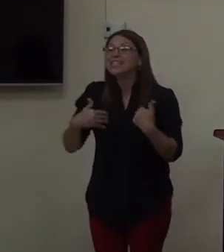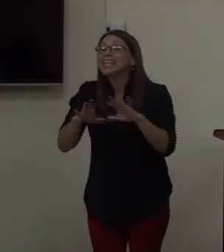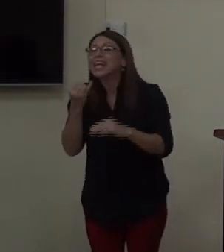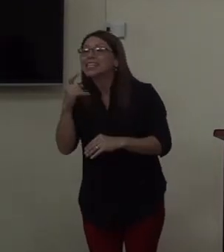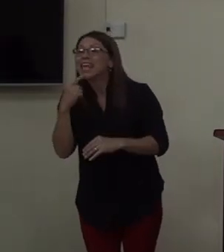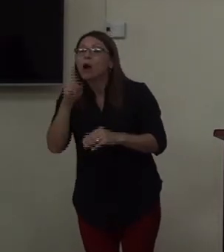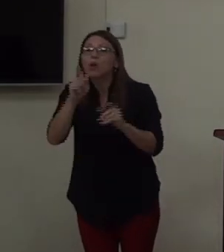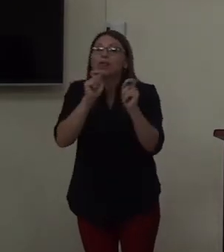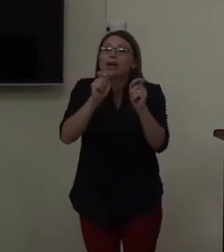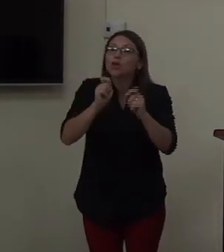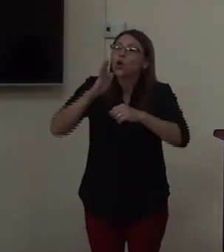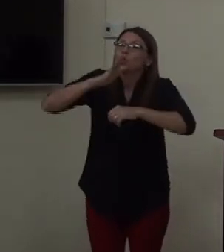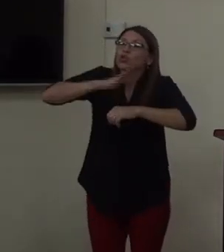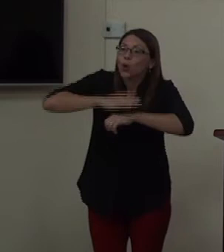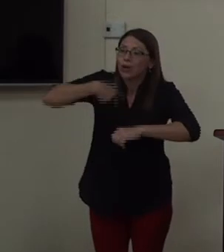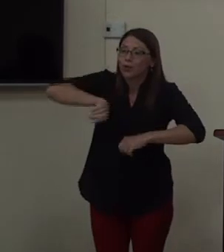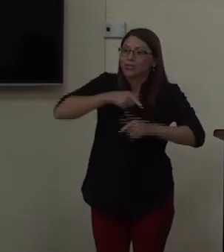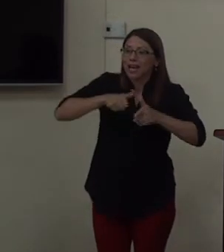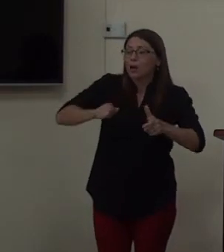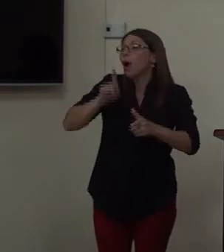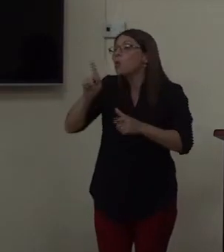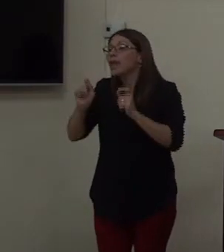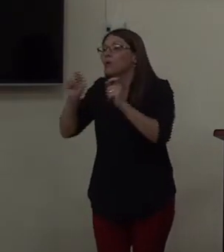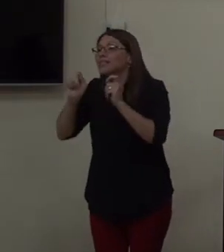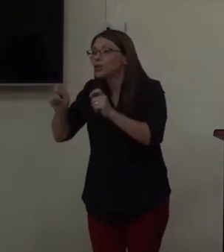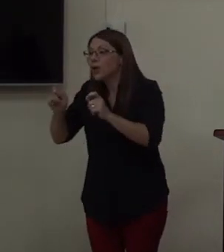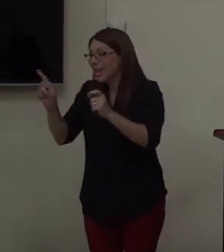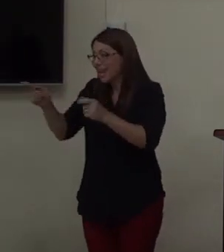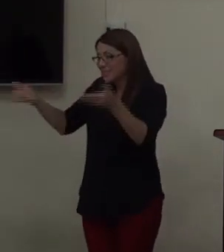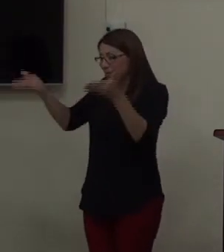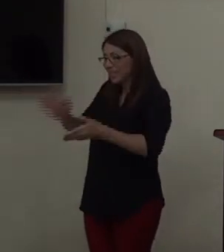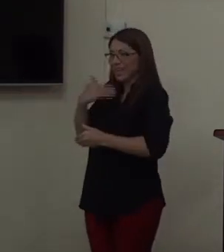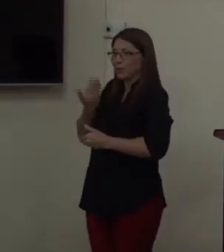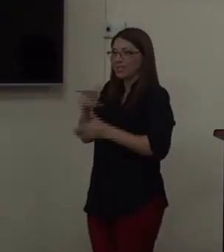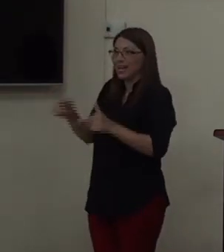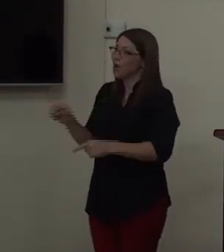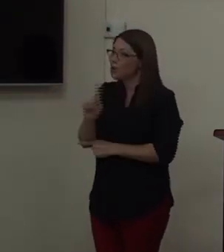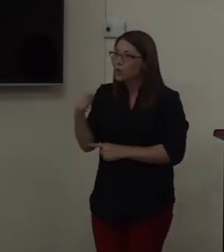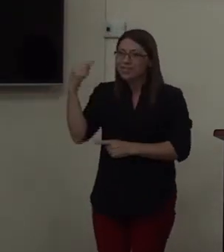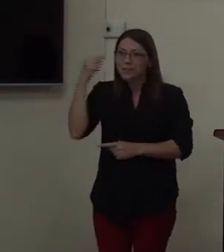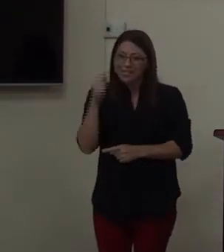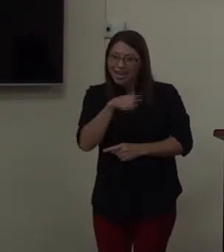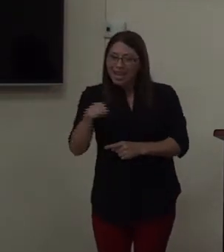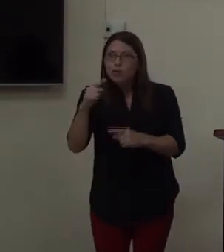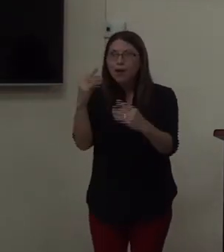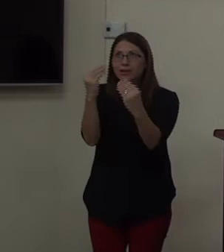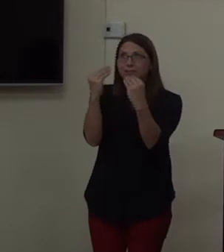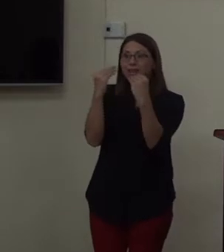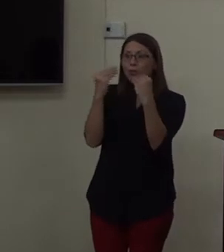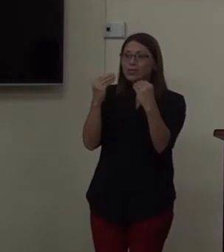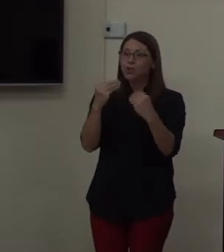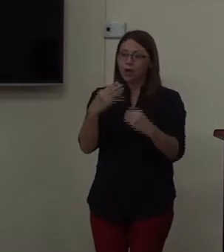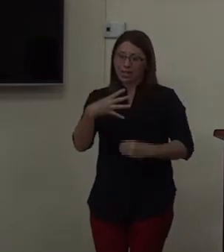lengua, una educación en la que esté presente nuestra lengua, no es. Se piensa que van a recibir la educación en la lengua de